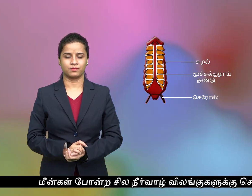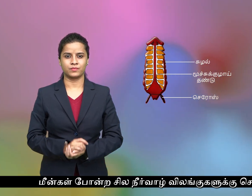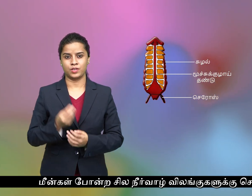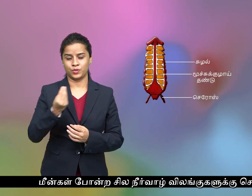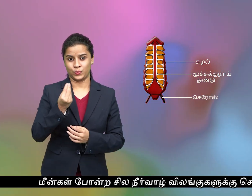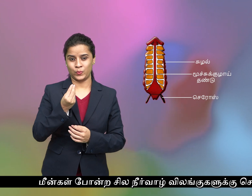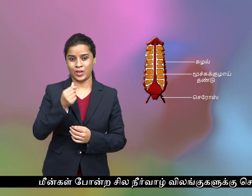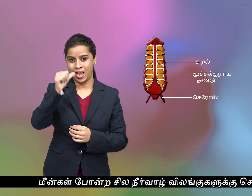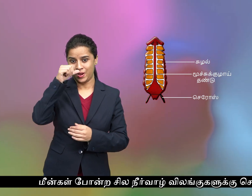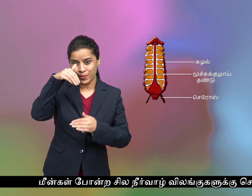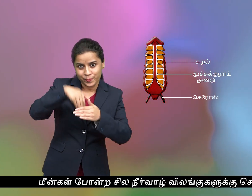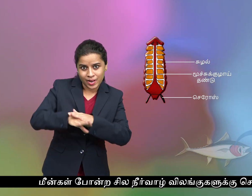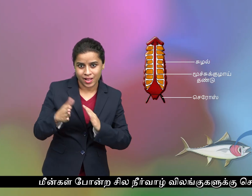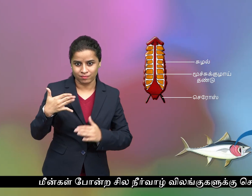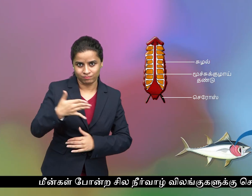மீன்கள் போன்ற சில நீர்வாழ் விலங்குகளுக்கு